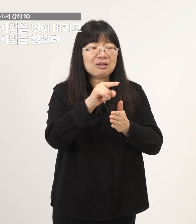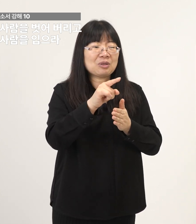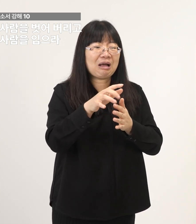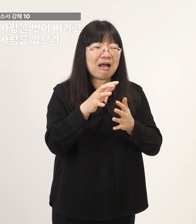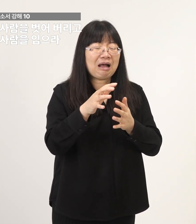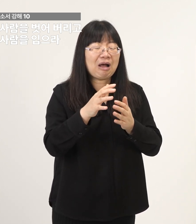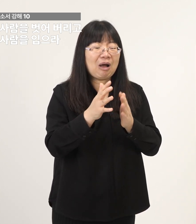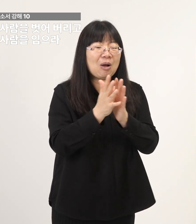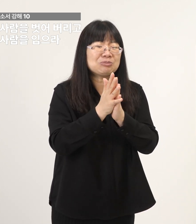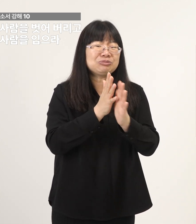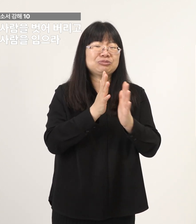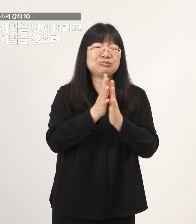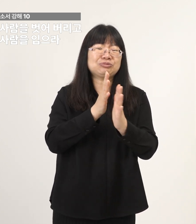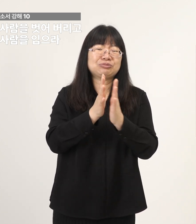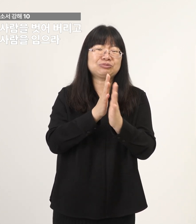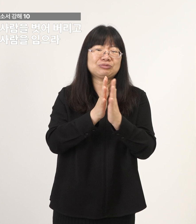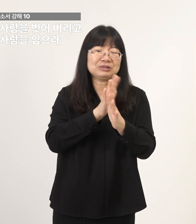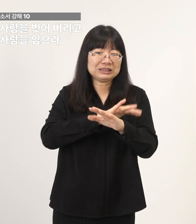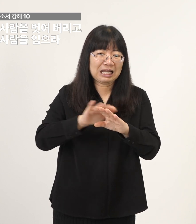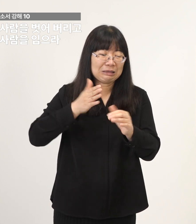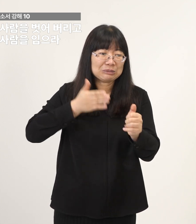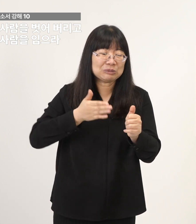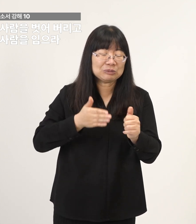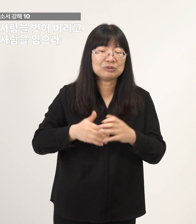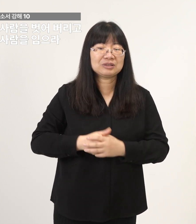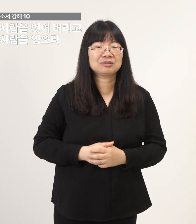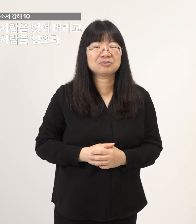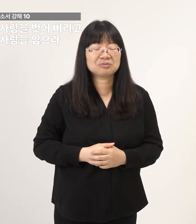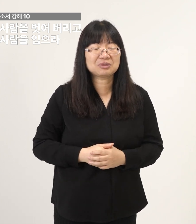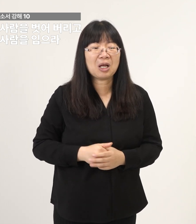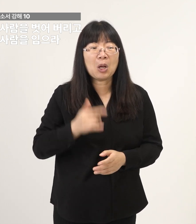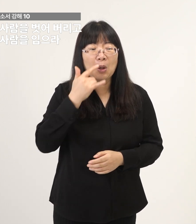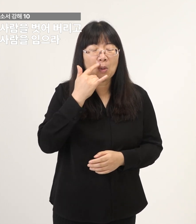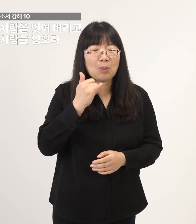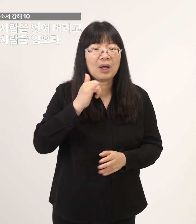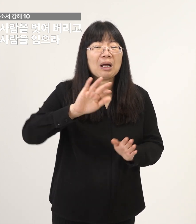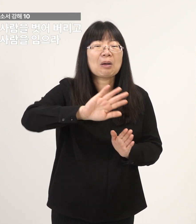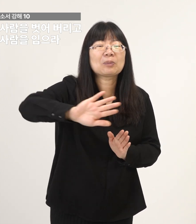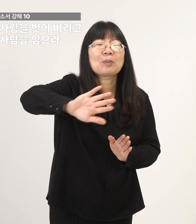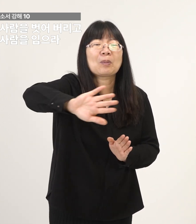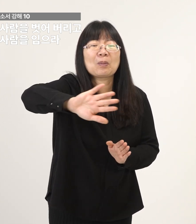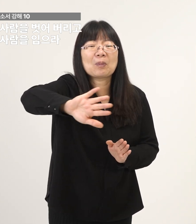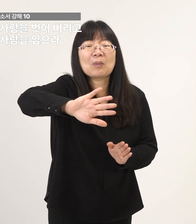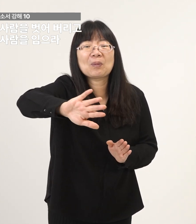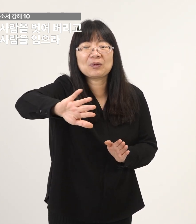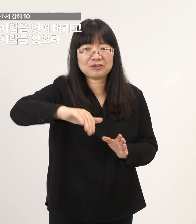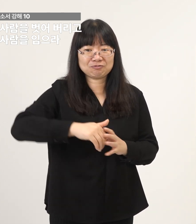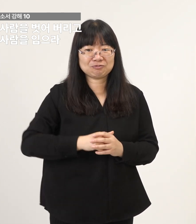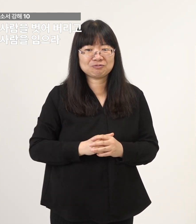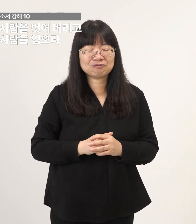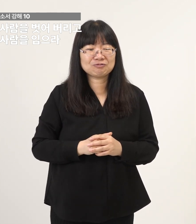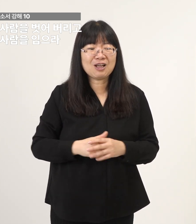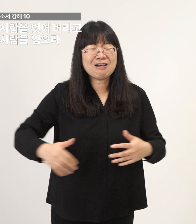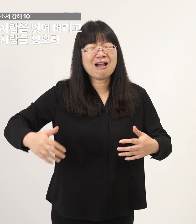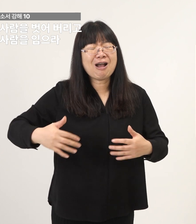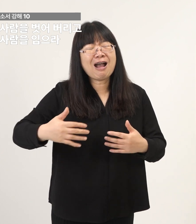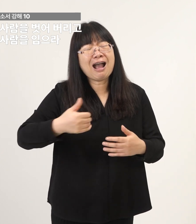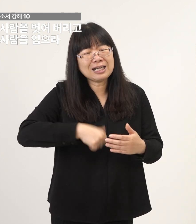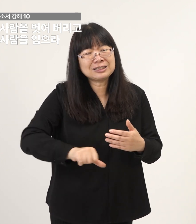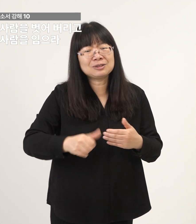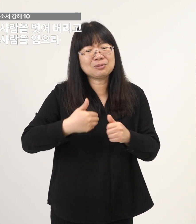주십시오. 부모님들은 좀 한 걸음 좀 뒤에 서 주시기 바랍니다. 막 부둥켜 안고 울고